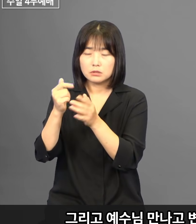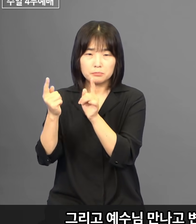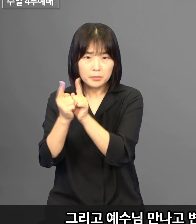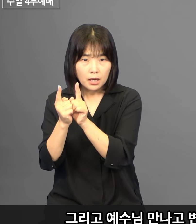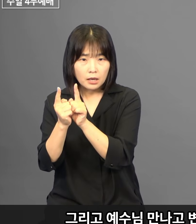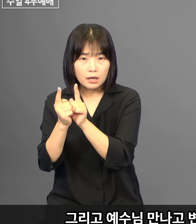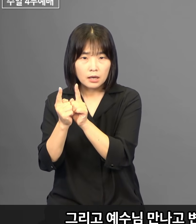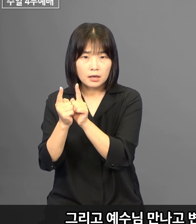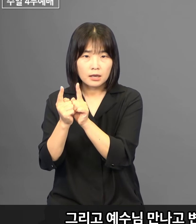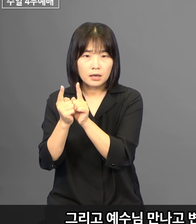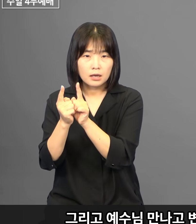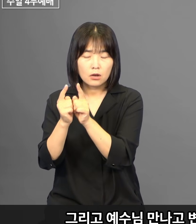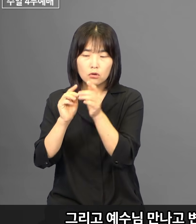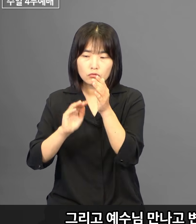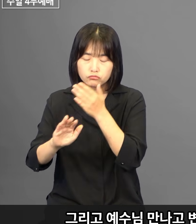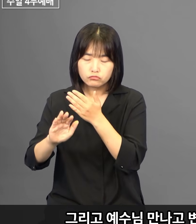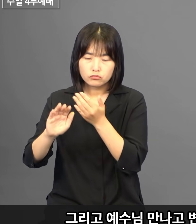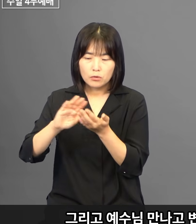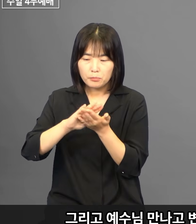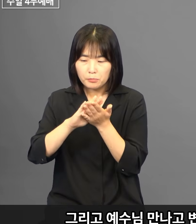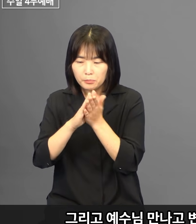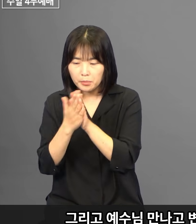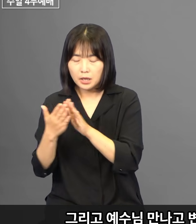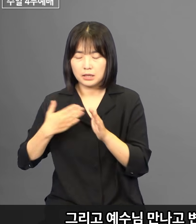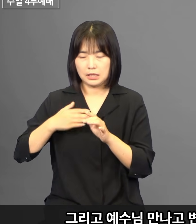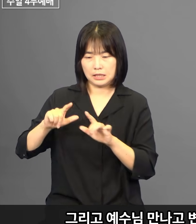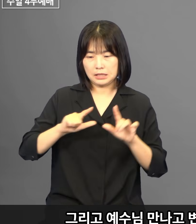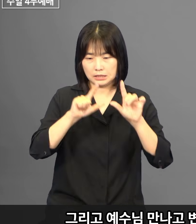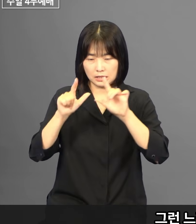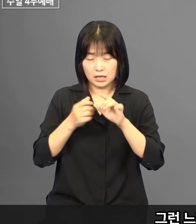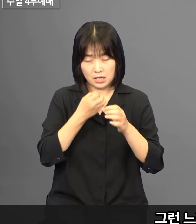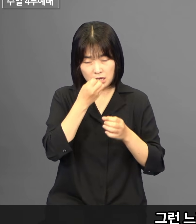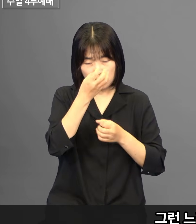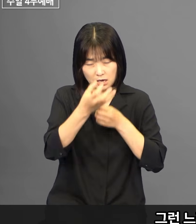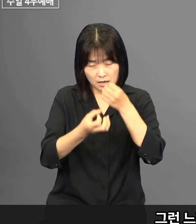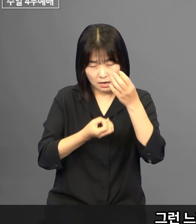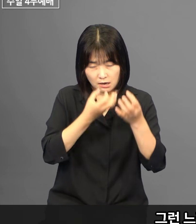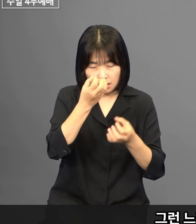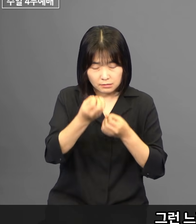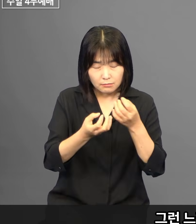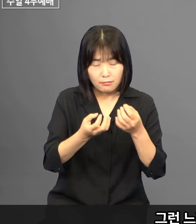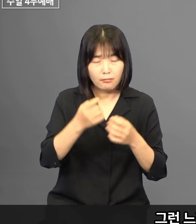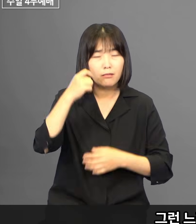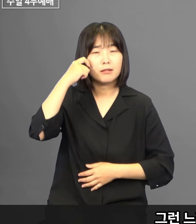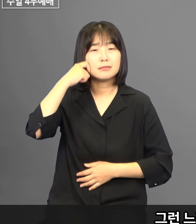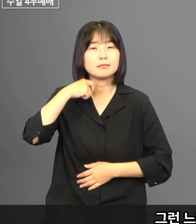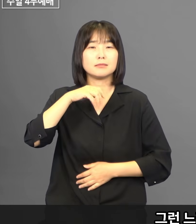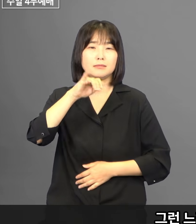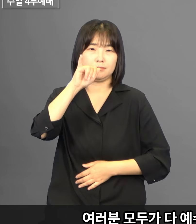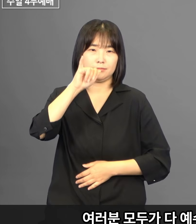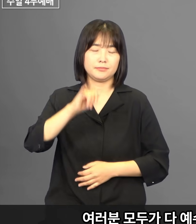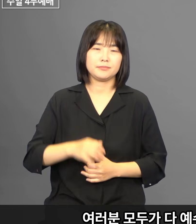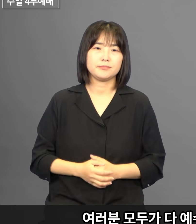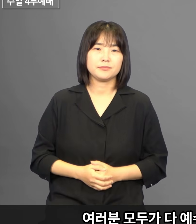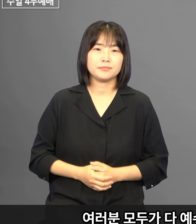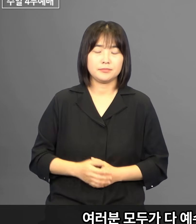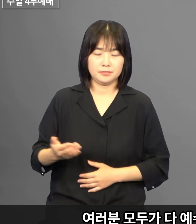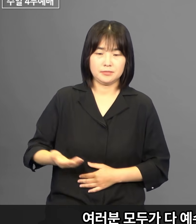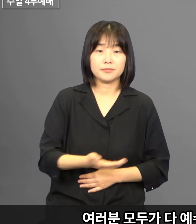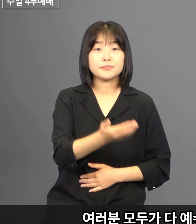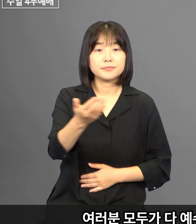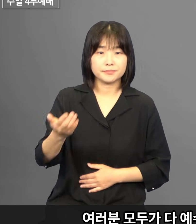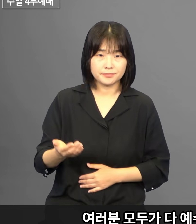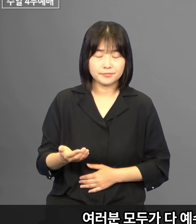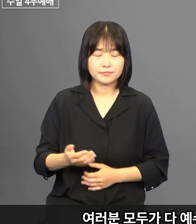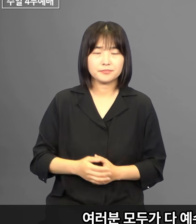그리고 예수님 만나고 변화된 자신의 삶을 이야기하는 것, 그런 느낌을 받았습니다. 여러분 모두가